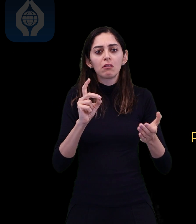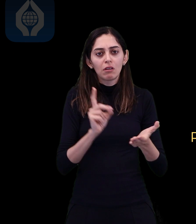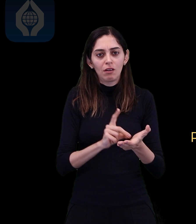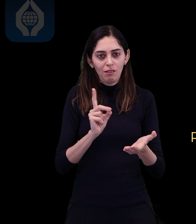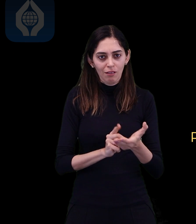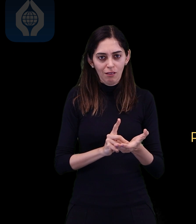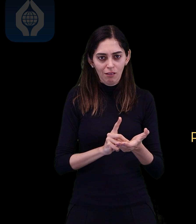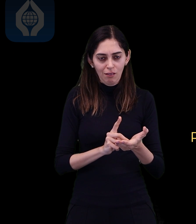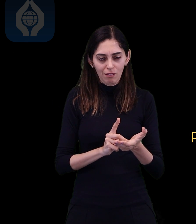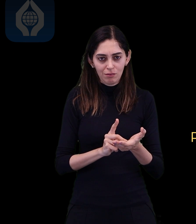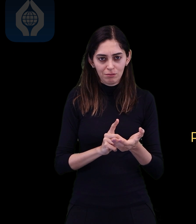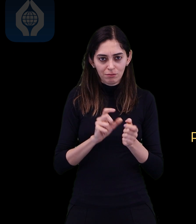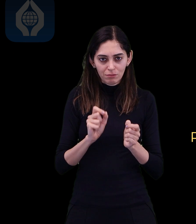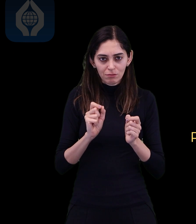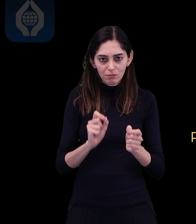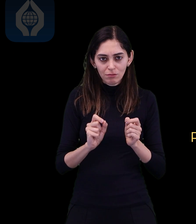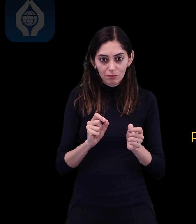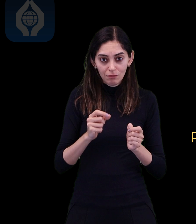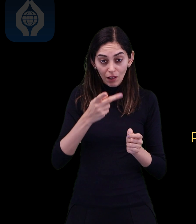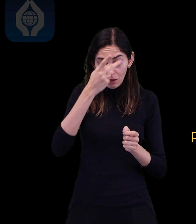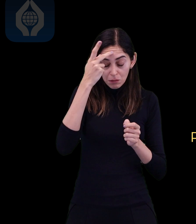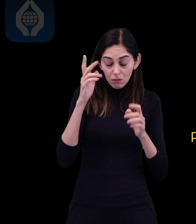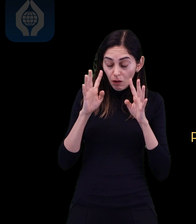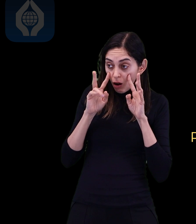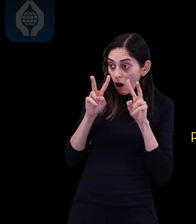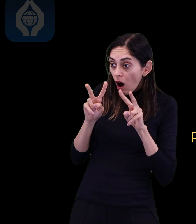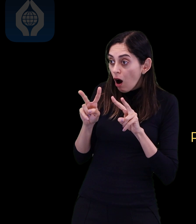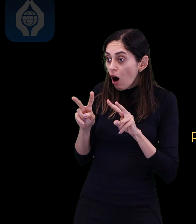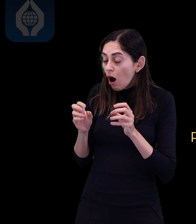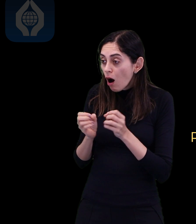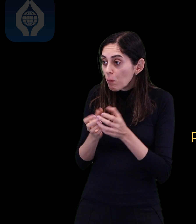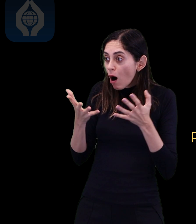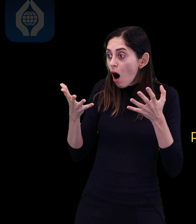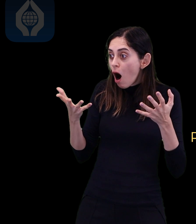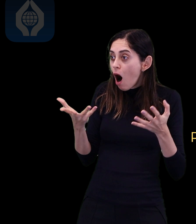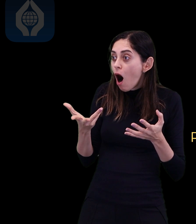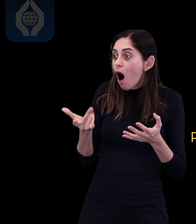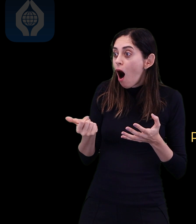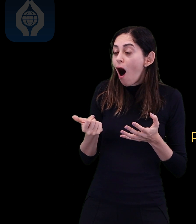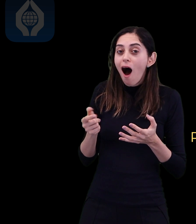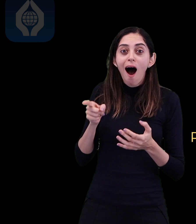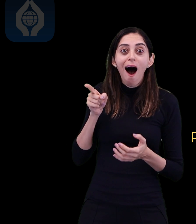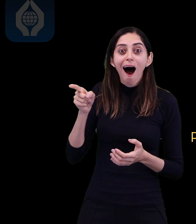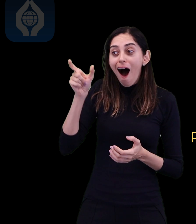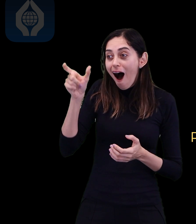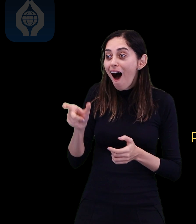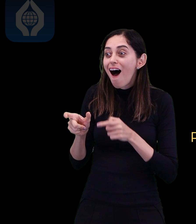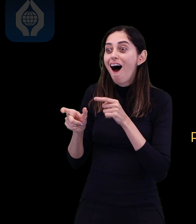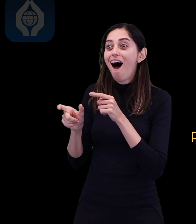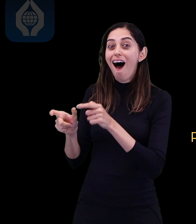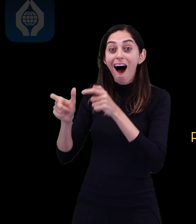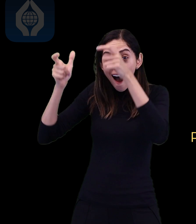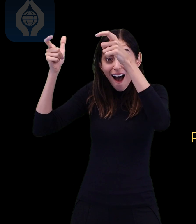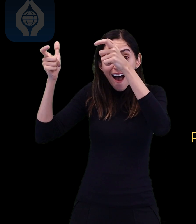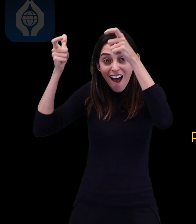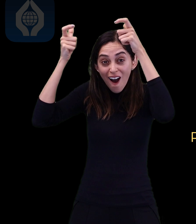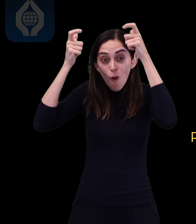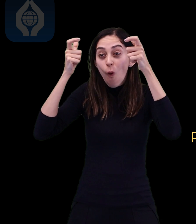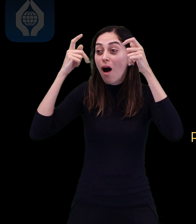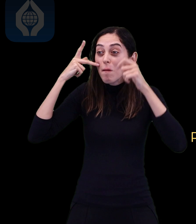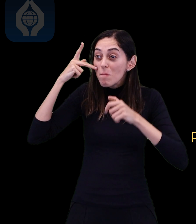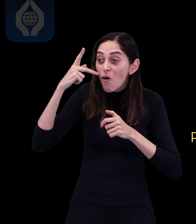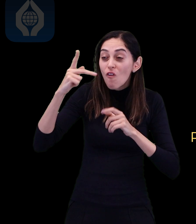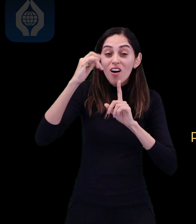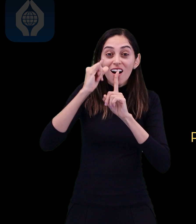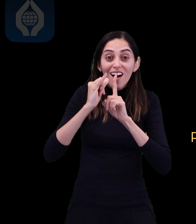já vendo o sinal milagroso que Jesus acabava de realizar, o povo começou a dizer: este